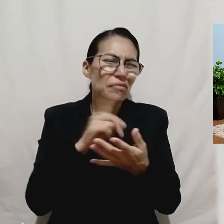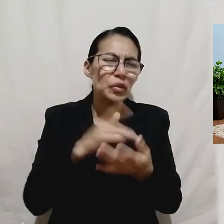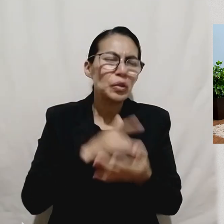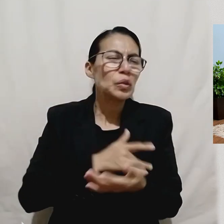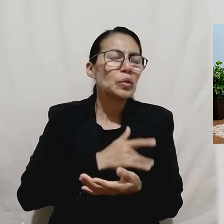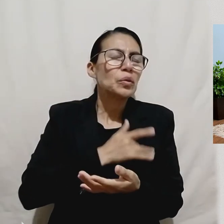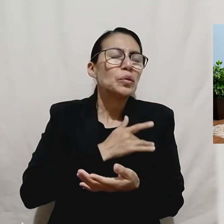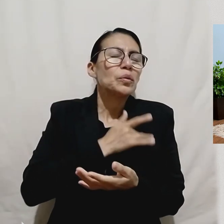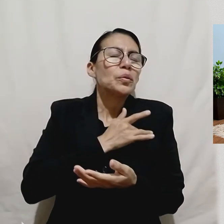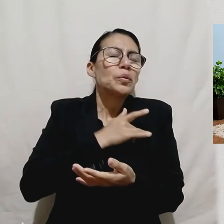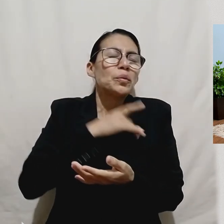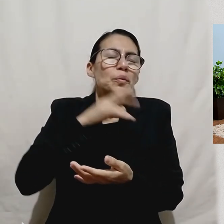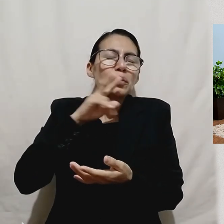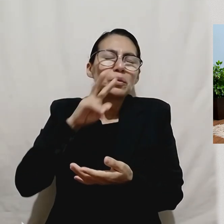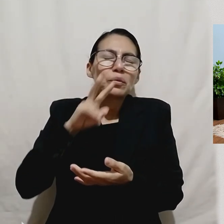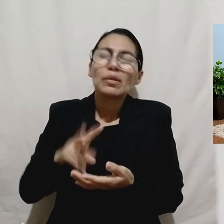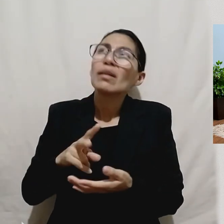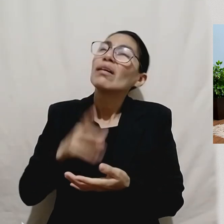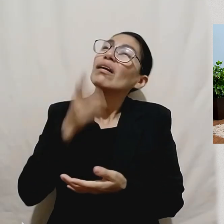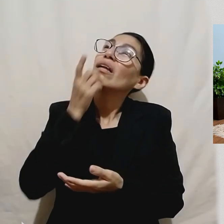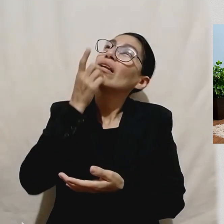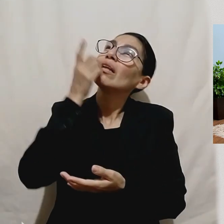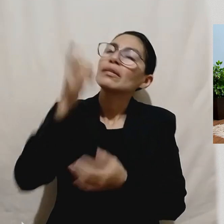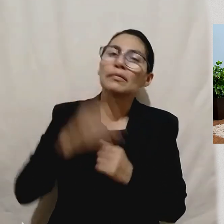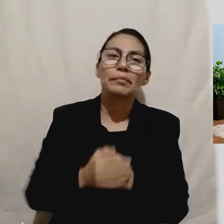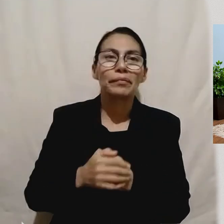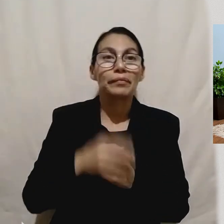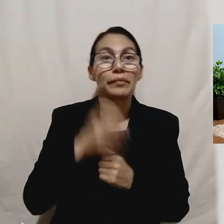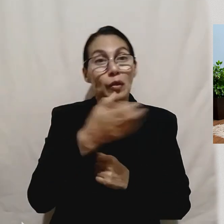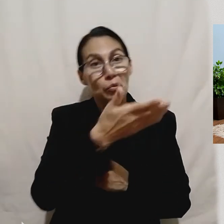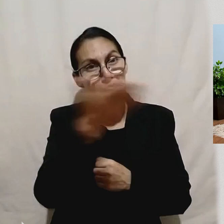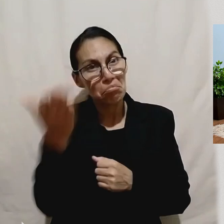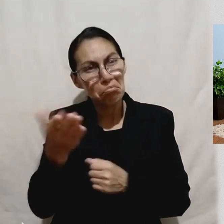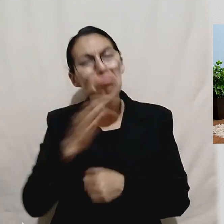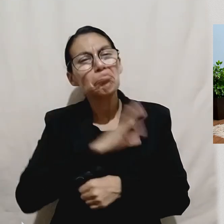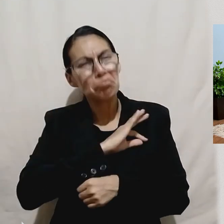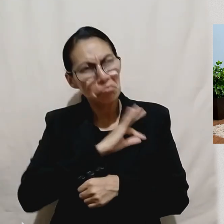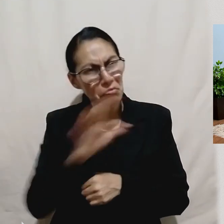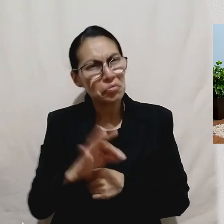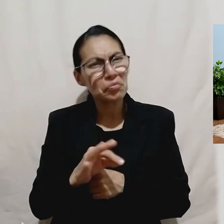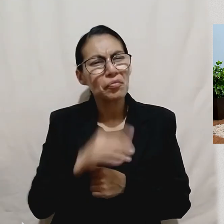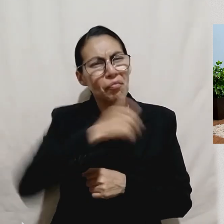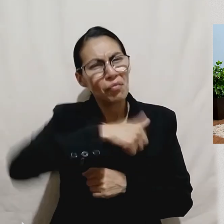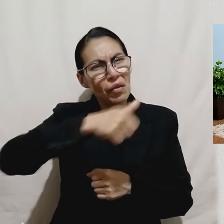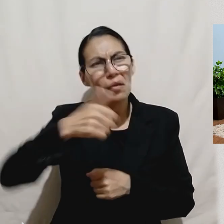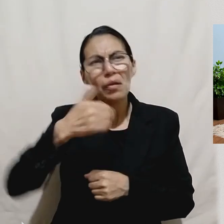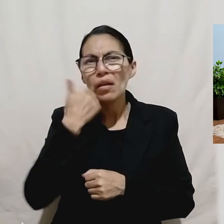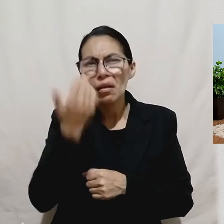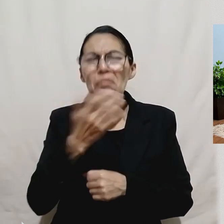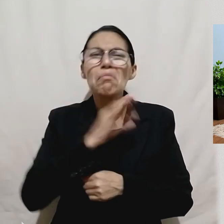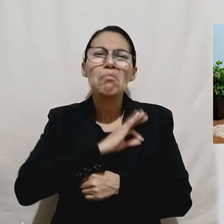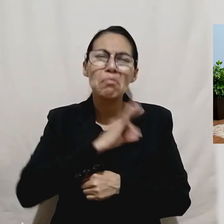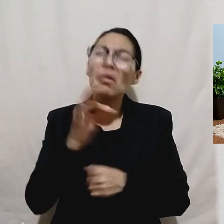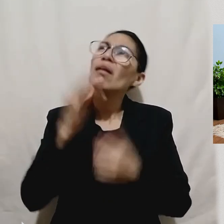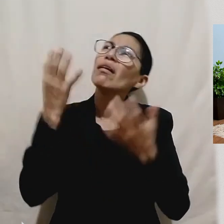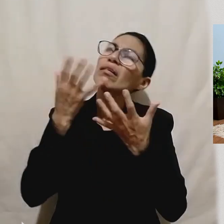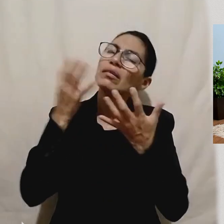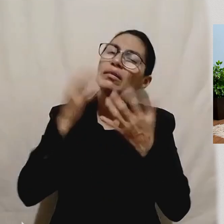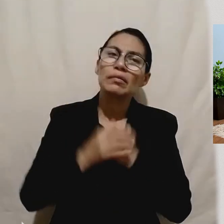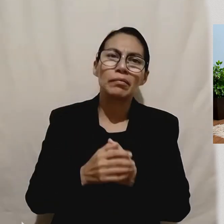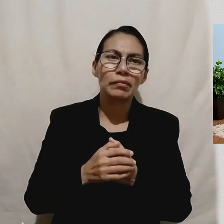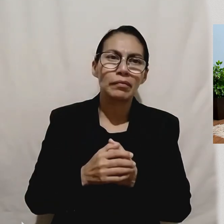corazón sincero invocando a Dios Y eso creo que todos lo podemos hacer si nos disponemos